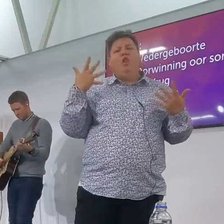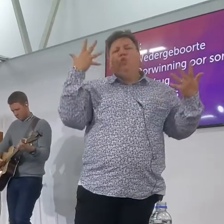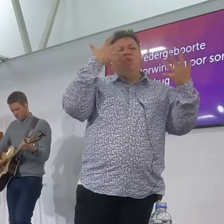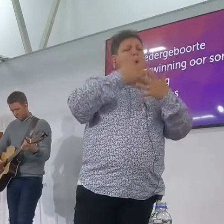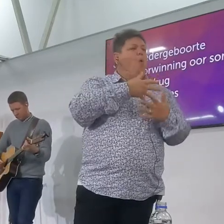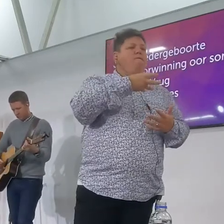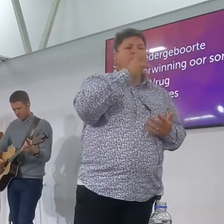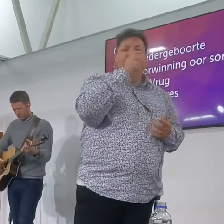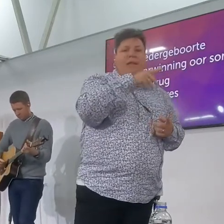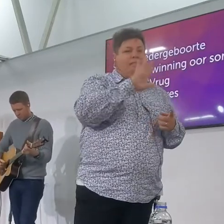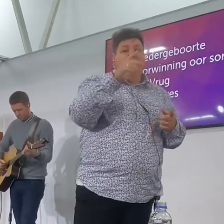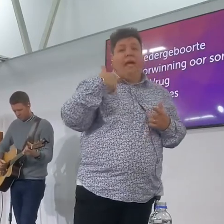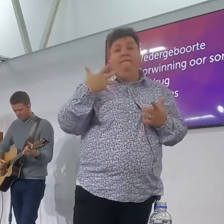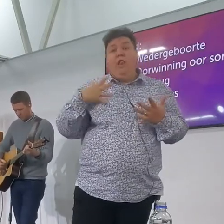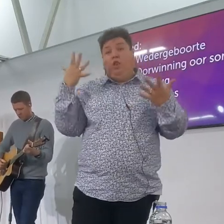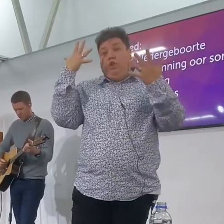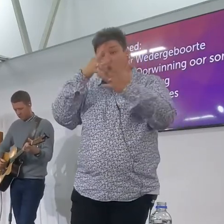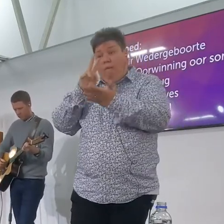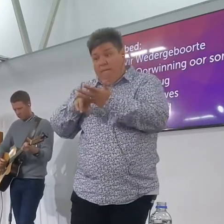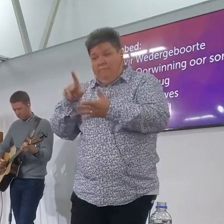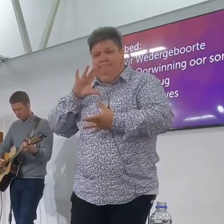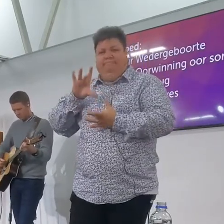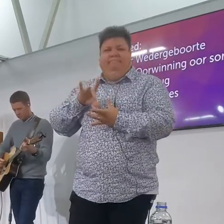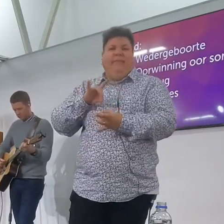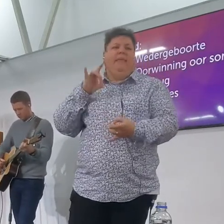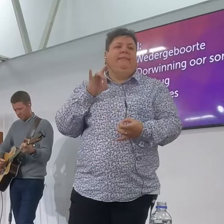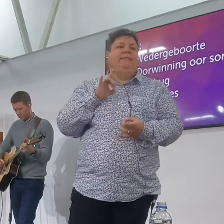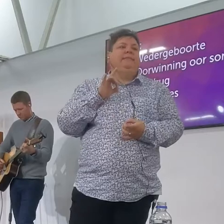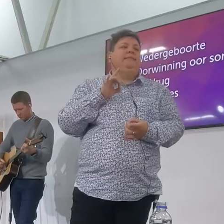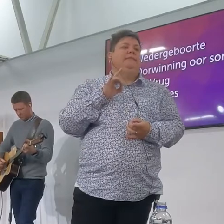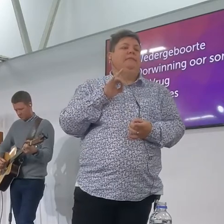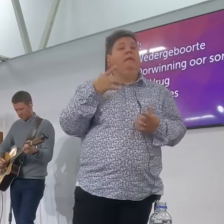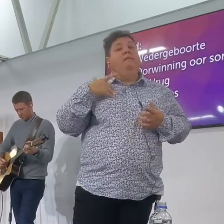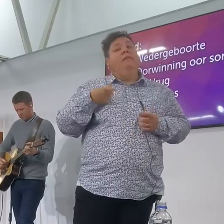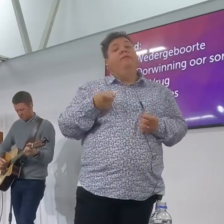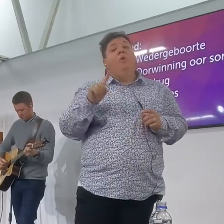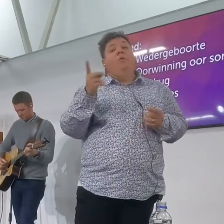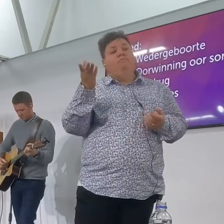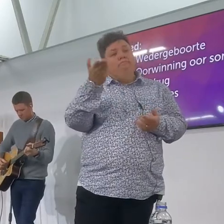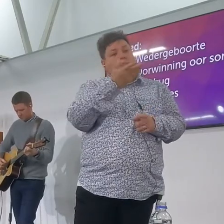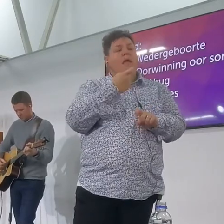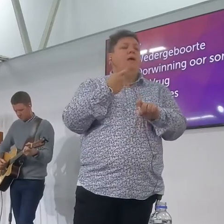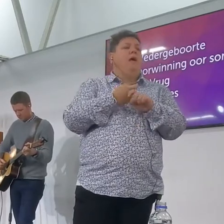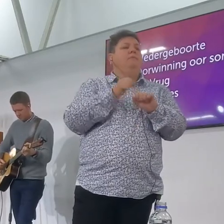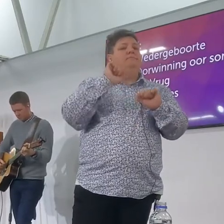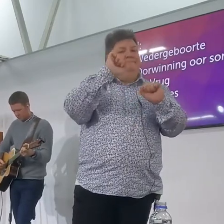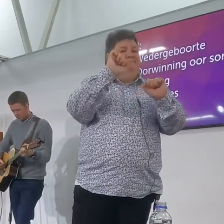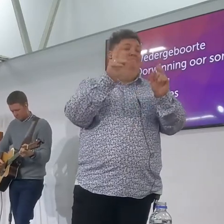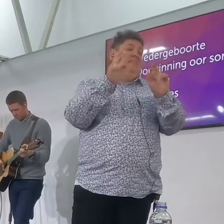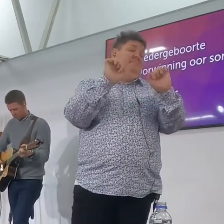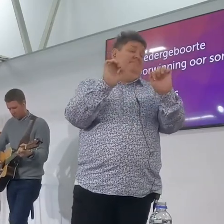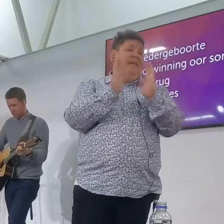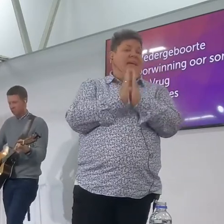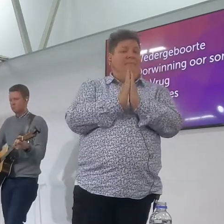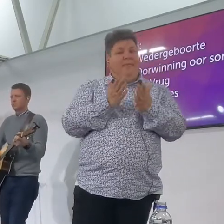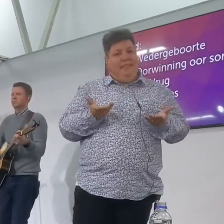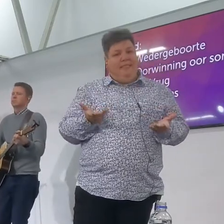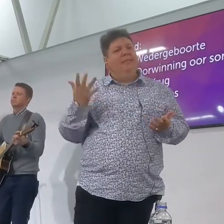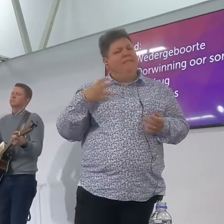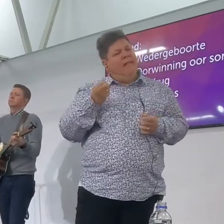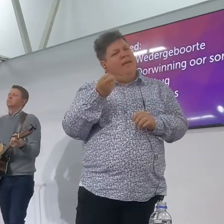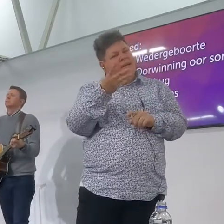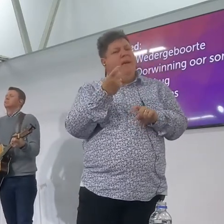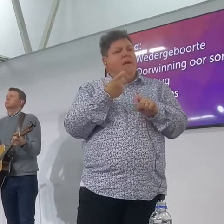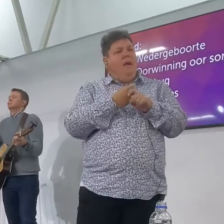nie, ons wil gevul wees met U gees. Nou wil vir jou ook vanoggend 'n kans gee, dalk is dit jou gebed ook. Dan wil ek jou 'n kans gee